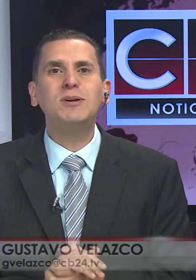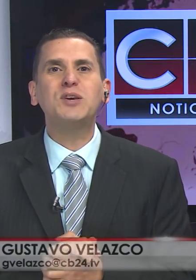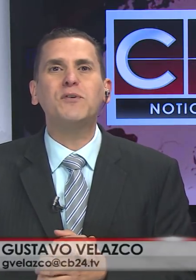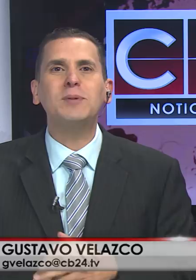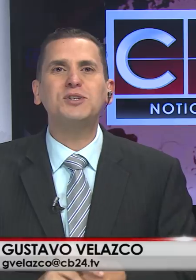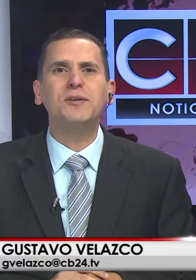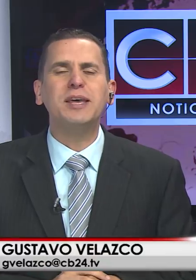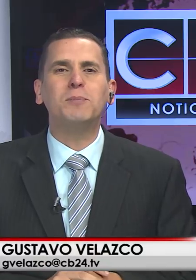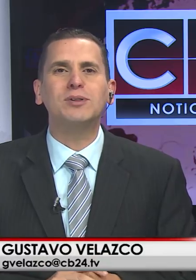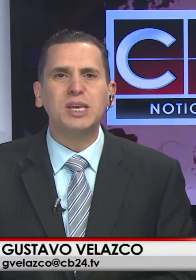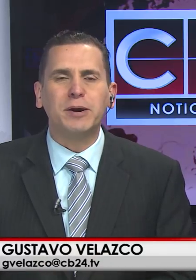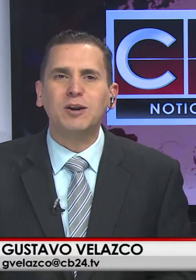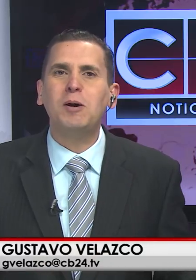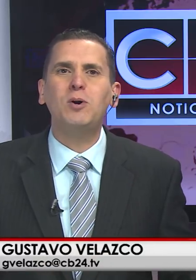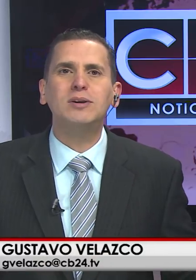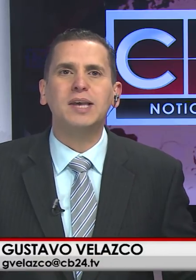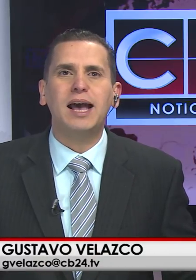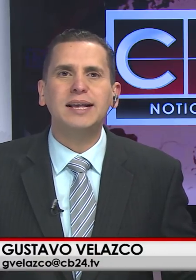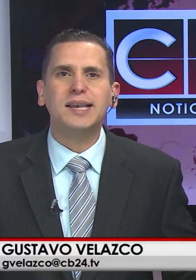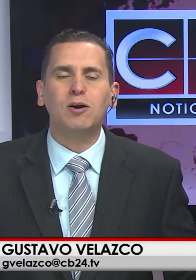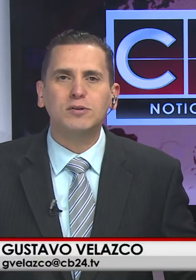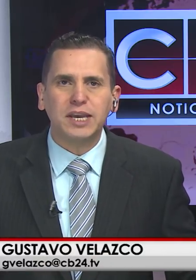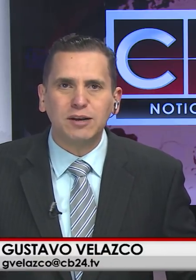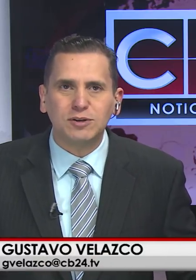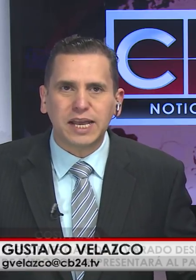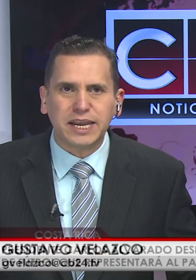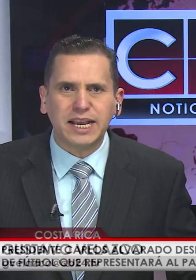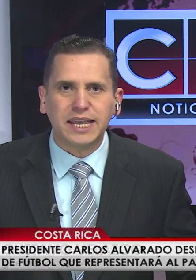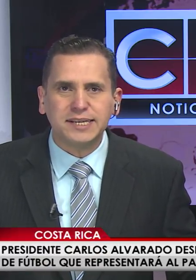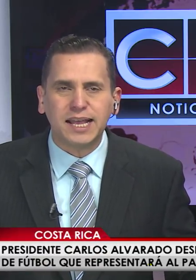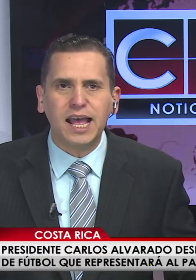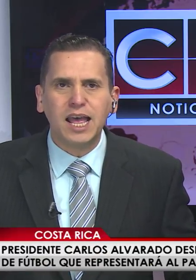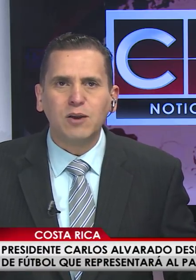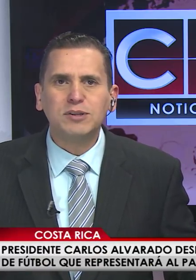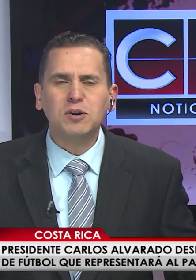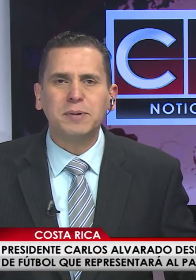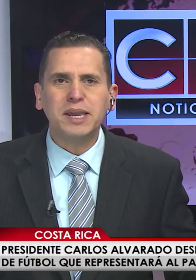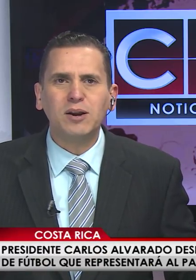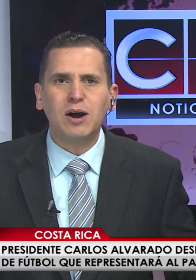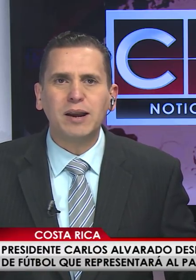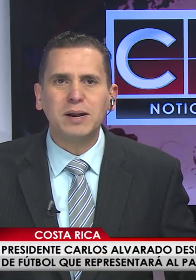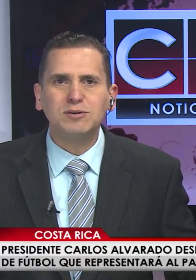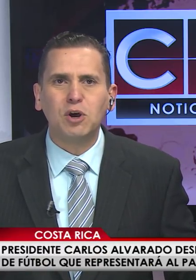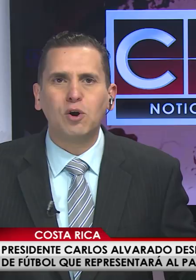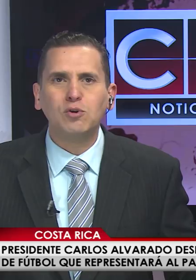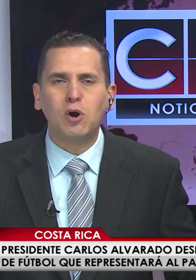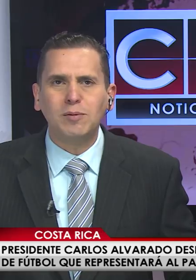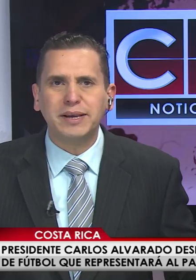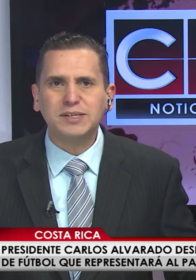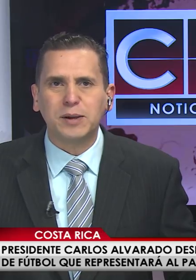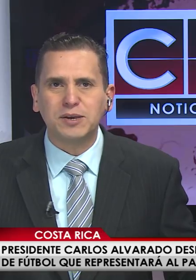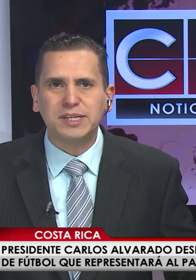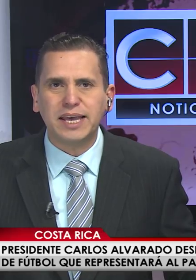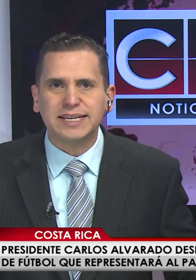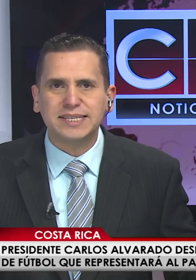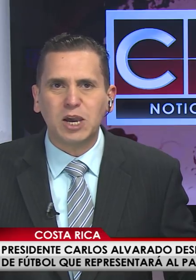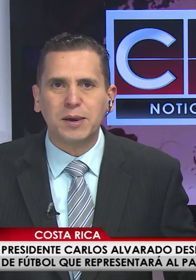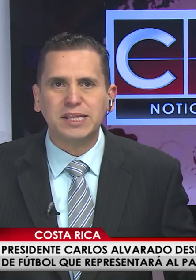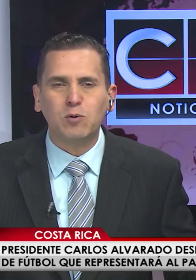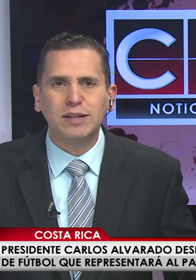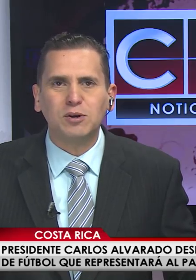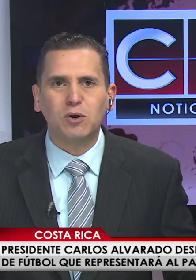Amigos, ahora tenemos información deportiva y nos vamos a San José, Costa Rica. Ahí está nuestro compañero Armando Gómez, periodista